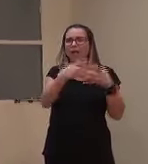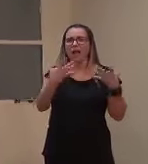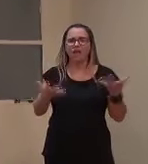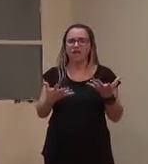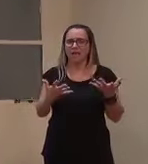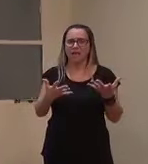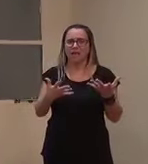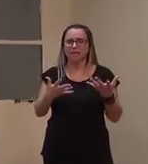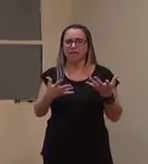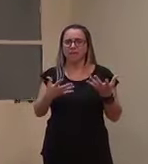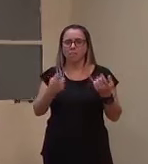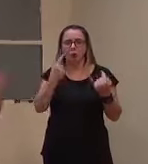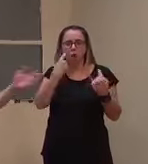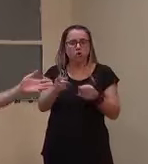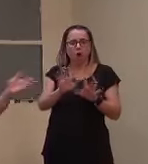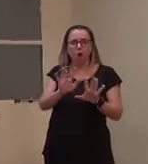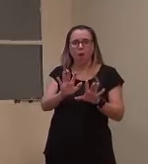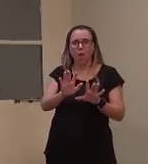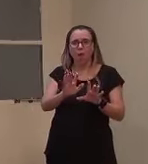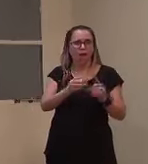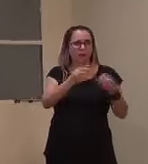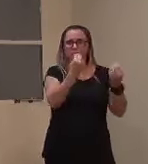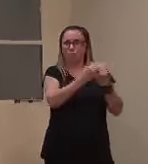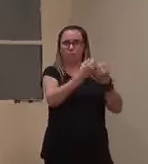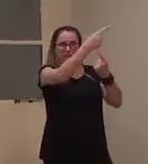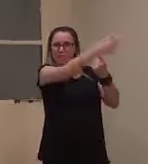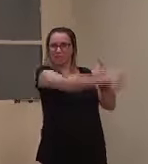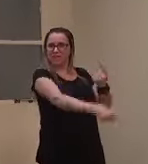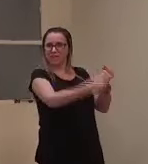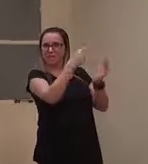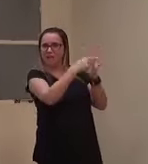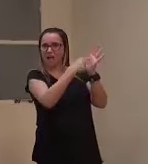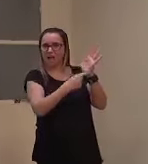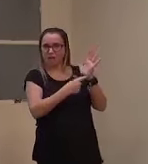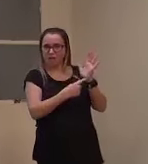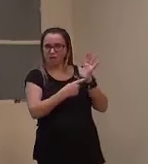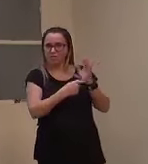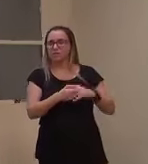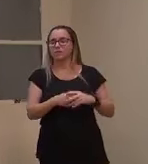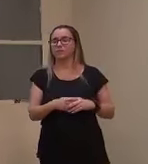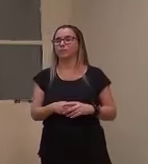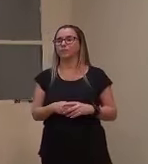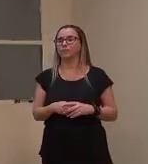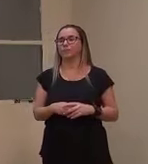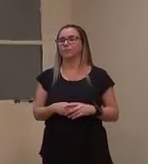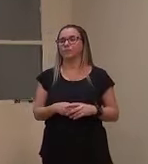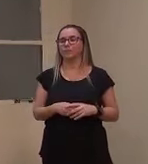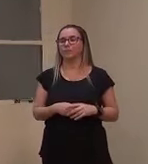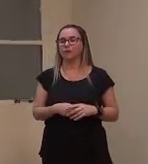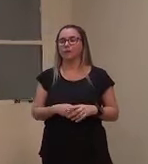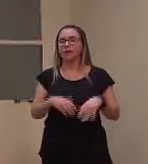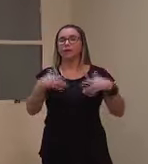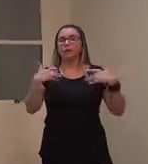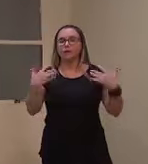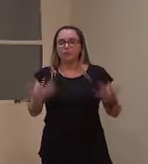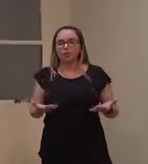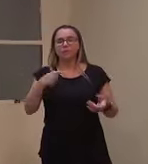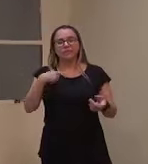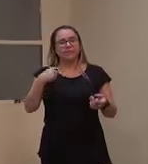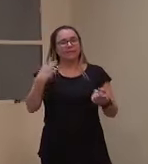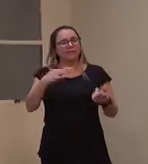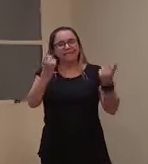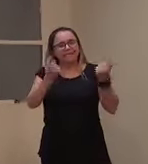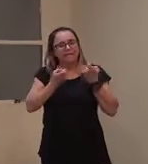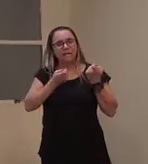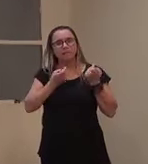contempla en muchas estas cuestiones que hemos trabajado de un compartido recién y qué es necesario